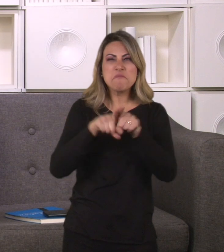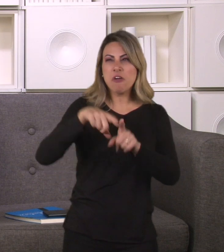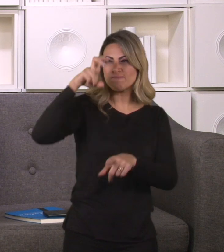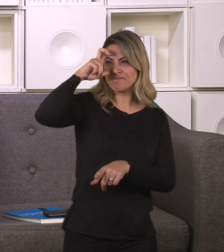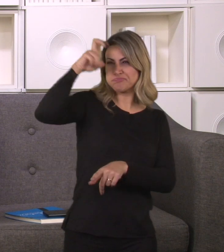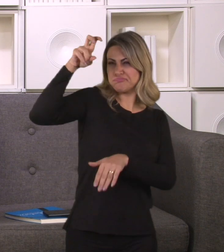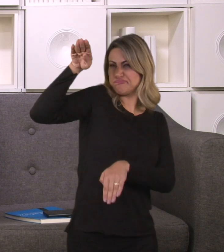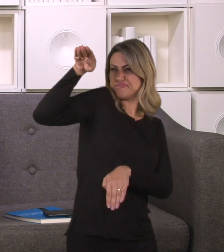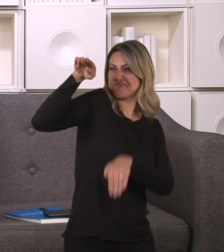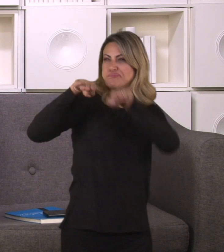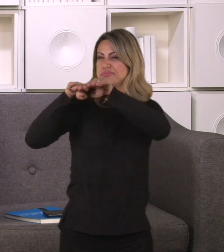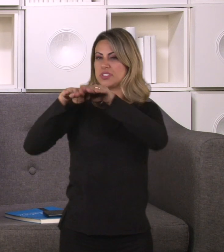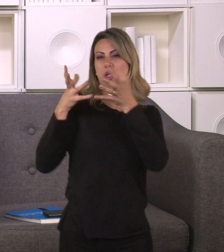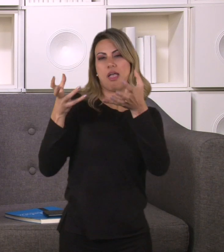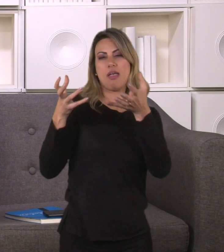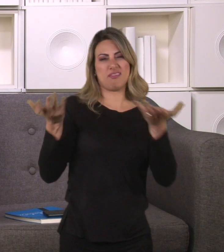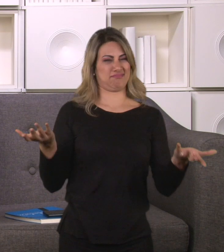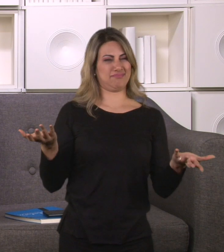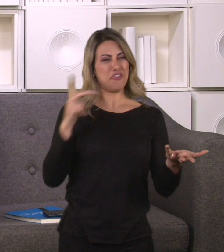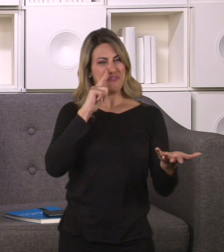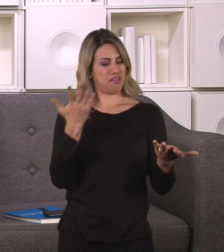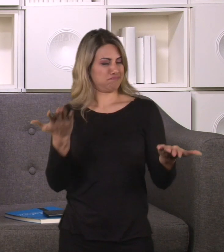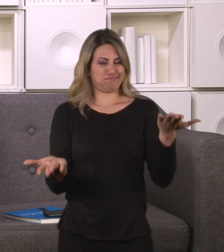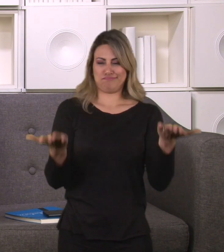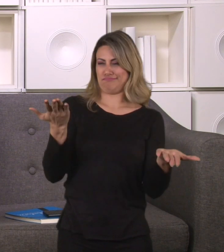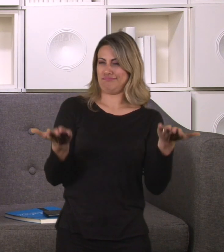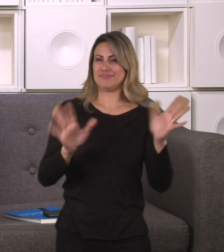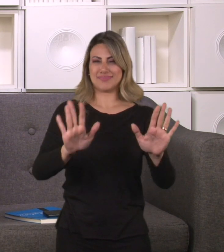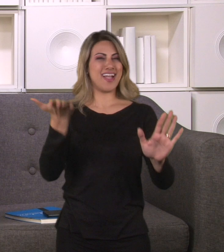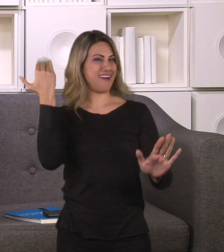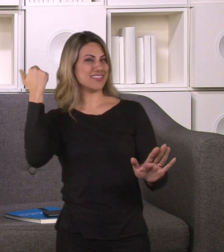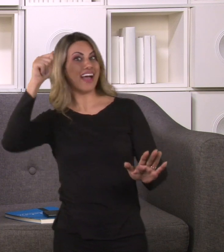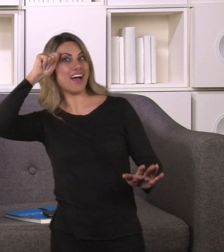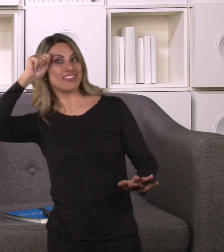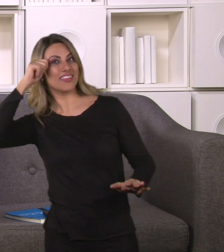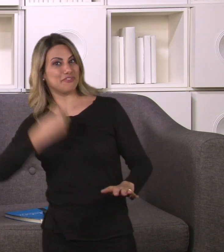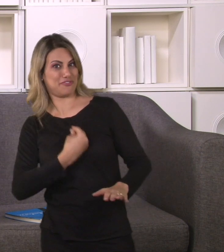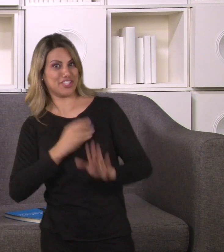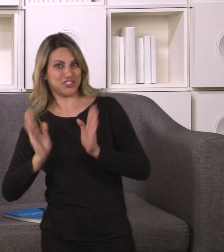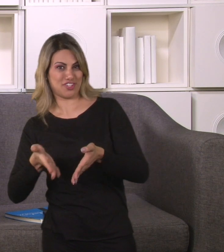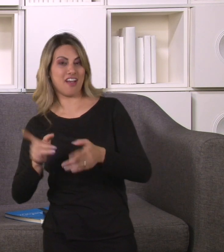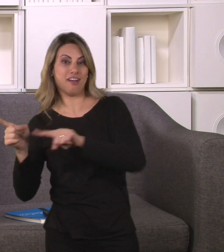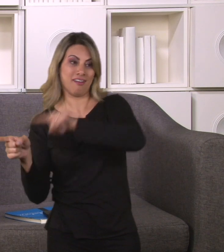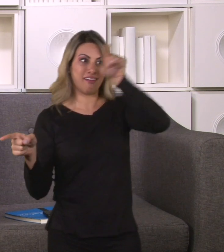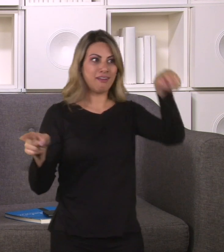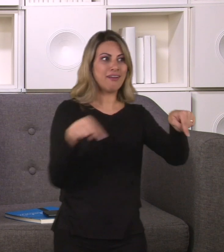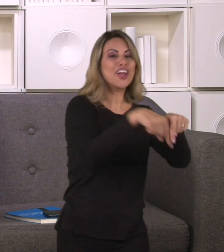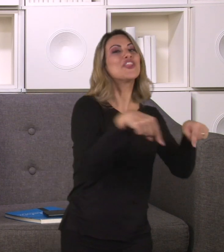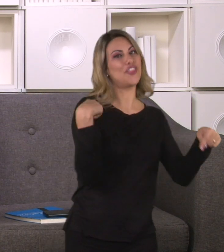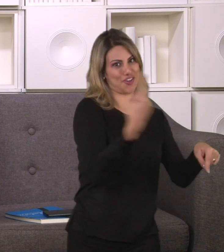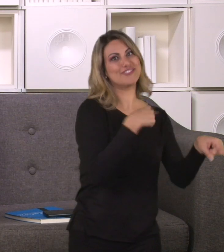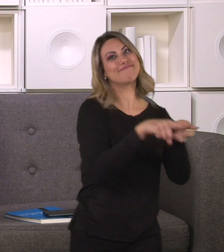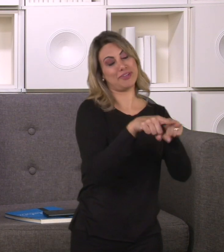a soberba da vida. Há um paralelo entre aquilo que Adão viveu e que todos nós vivemos